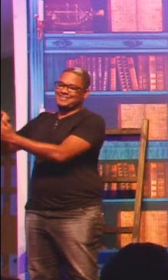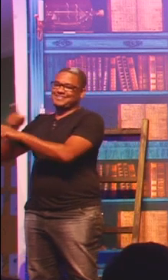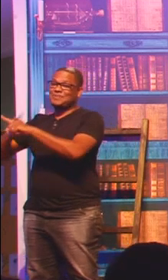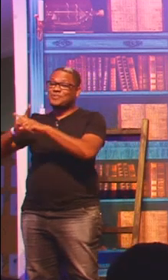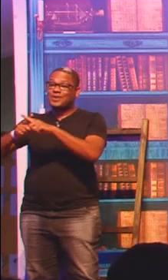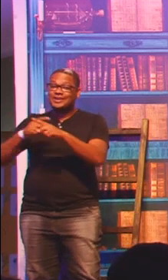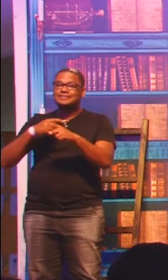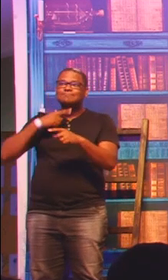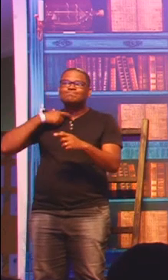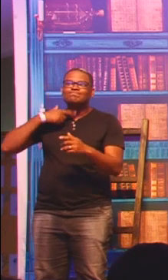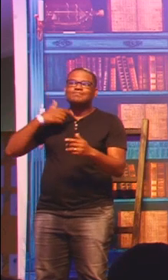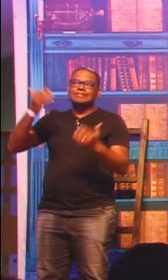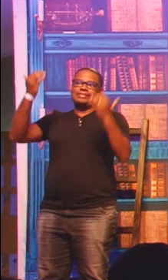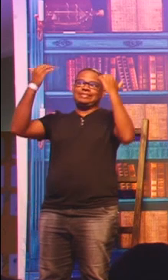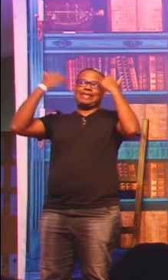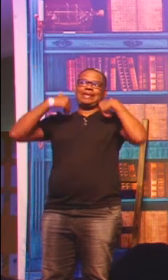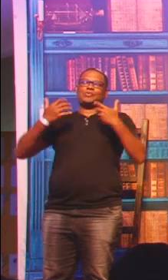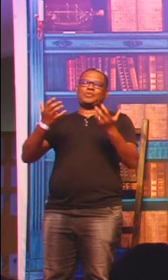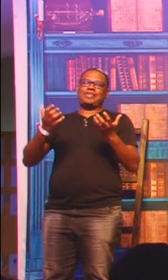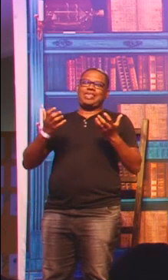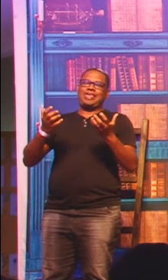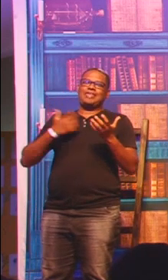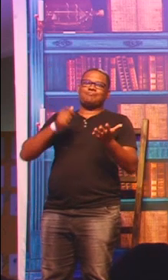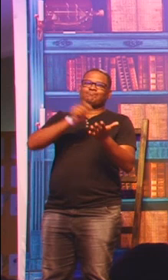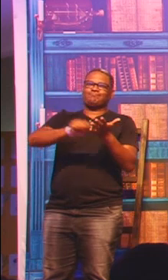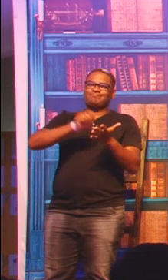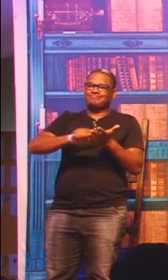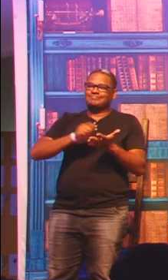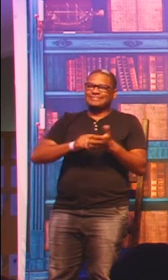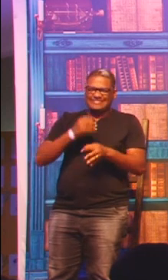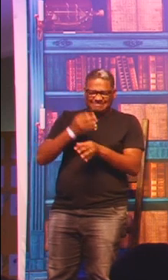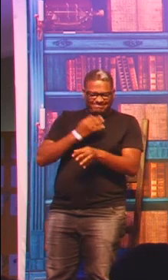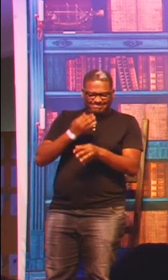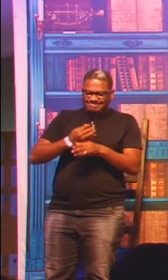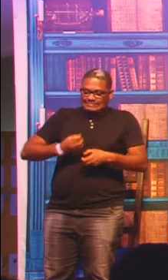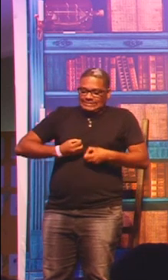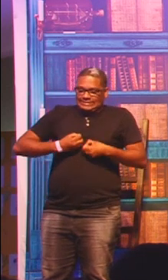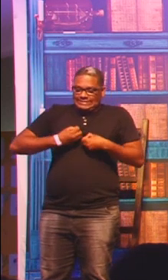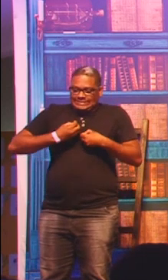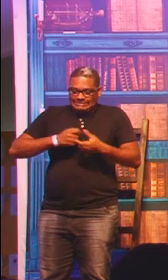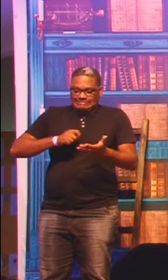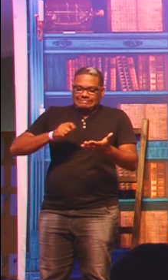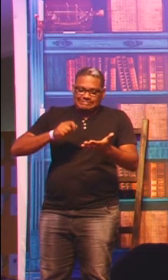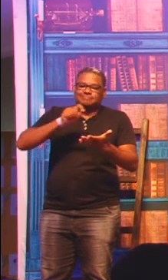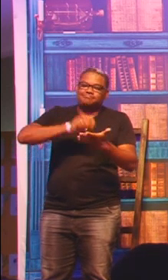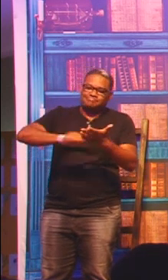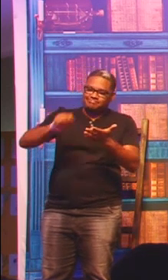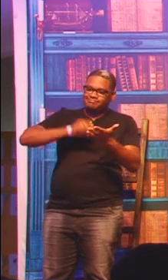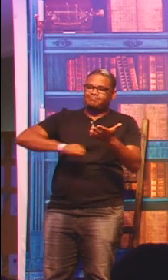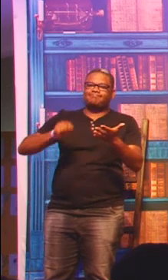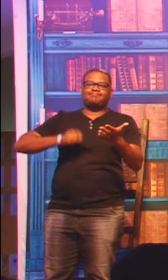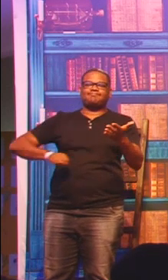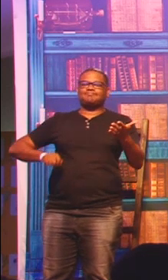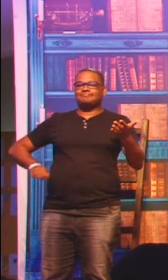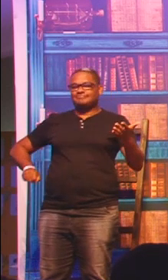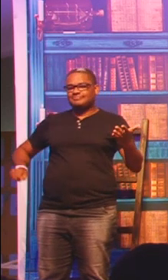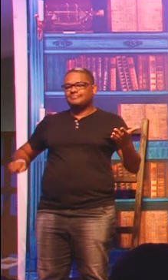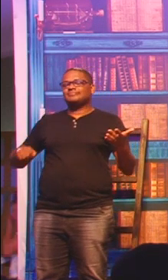por uma vontade, uma necessidade, uma coisa inabalável que a gente não sabe bem explicar, mas